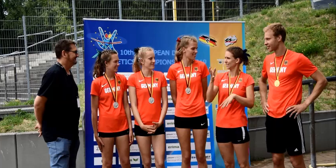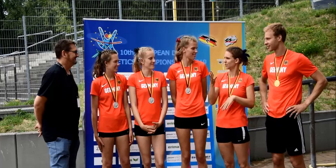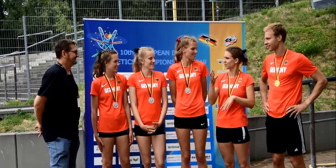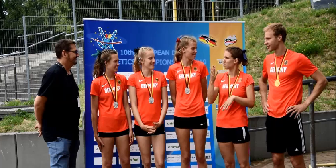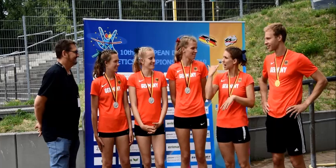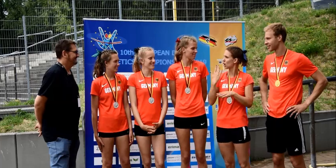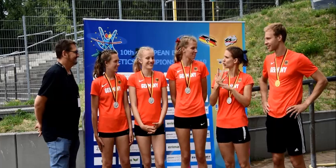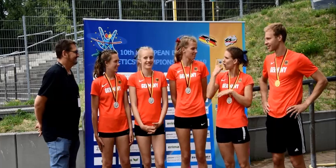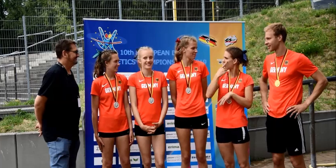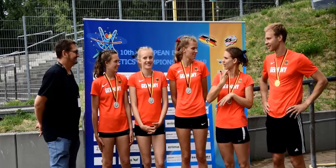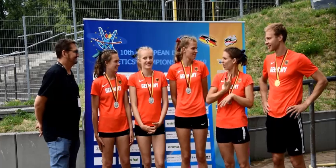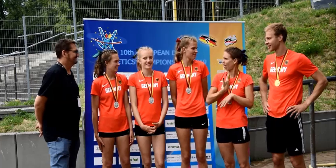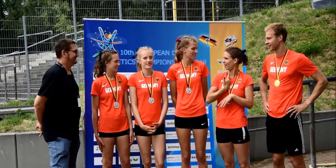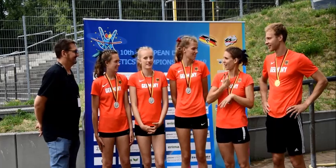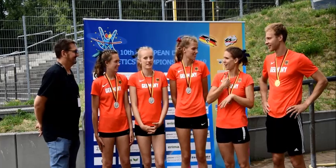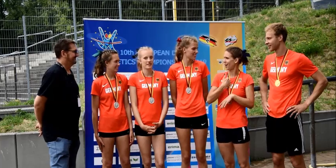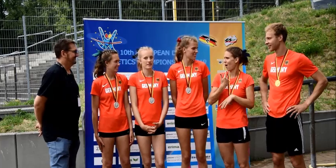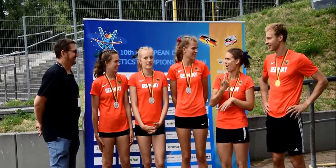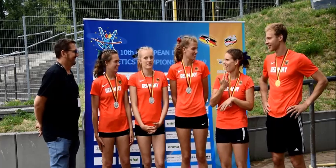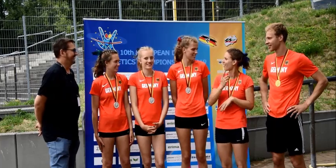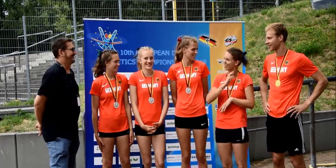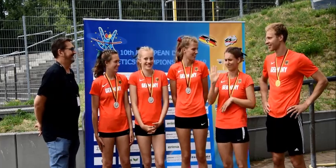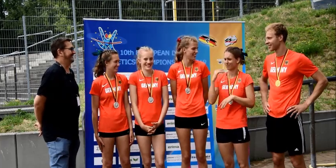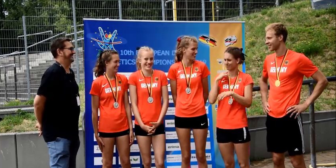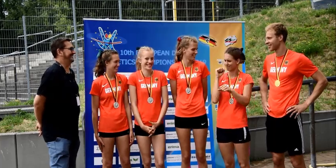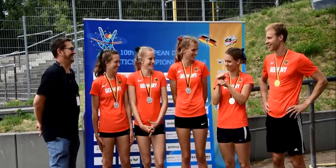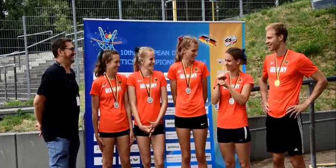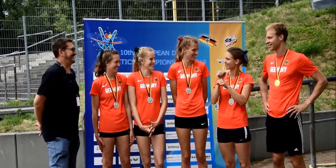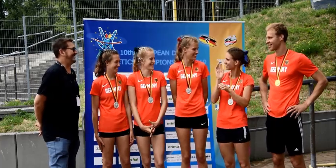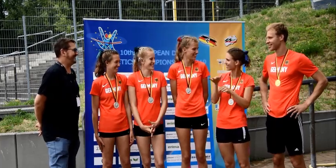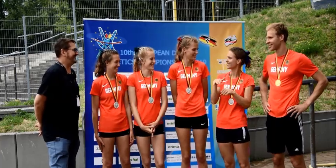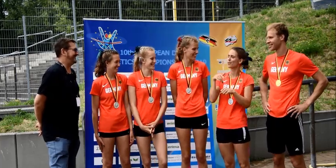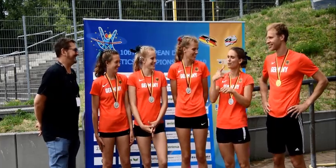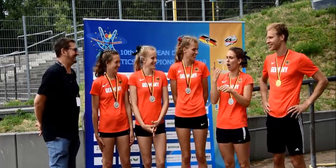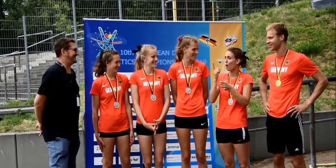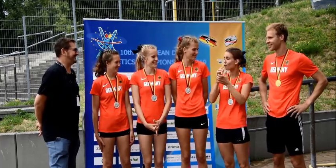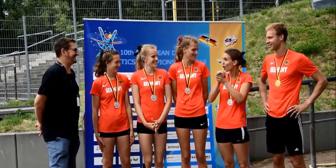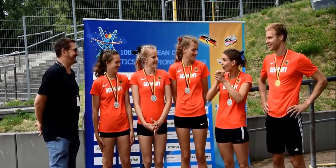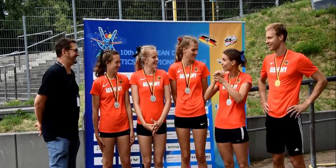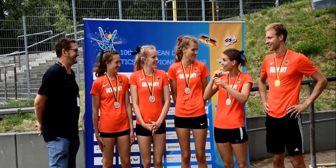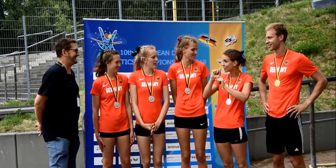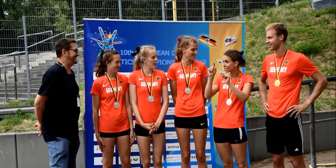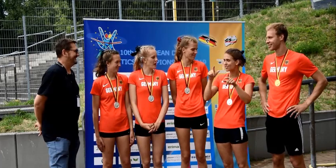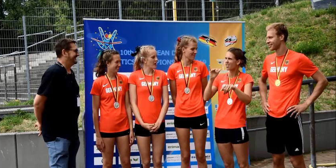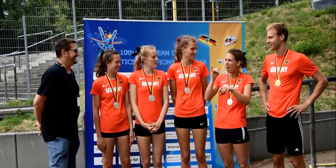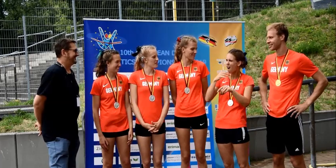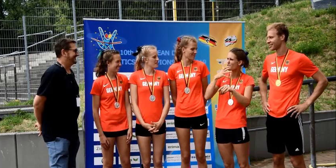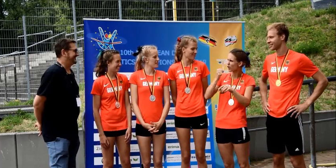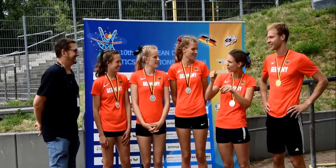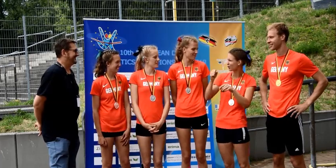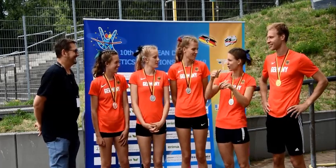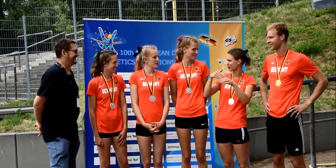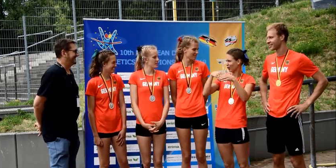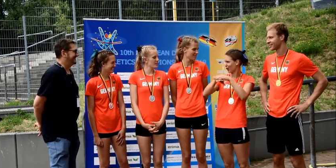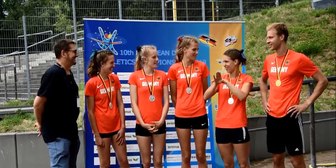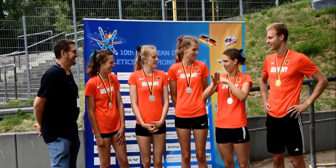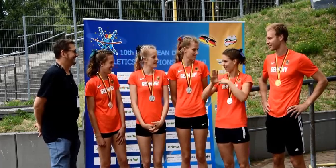oder 48, naja, vielleicht ist das doch möglich, ne? Und wir haben dann alles gegeben und Freunde habe ich geschickt, ja komm, ihr schafft